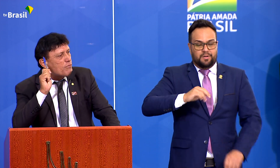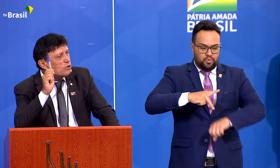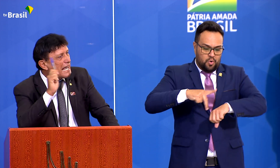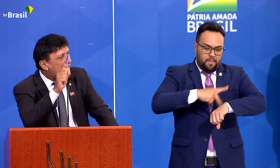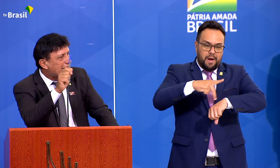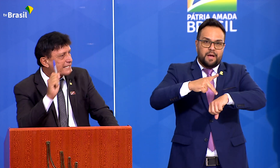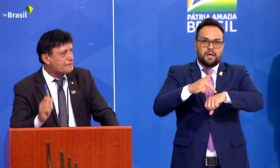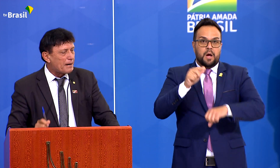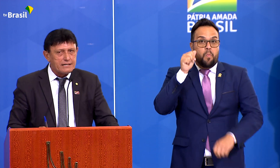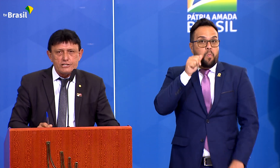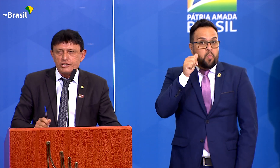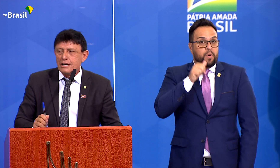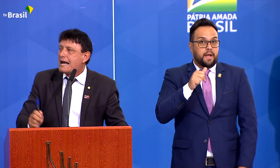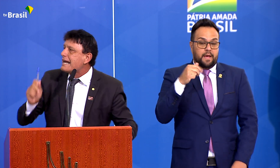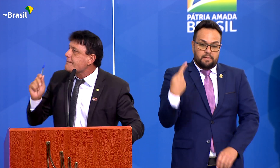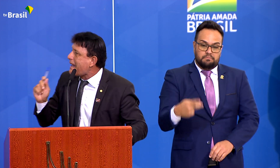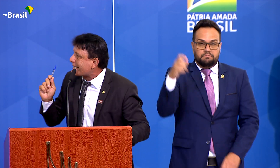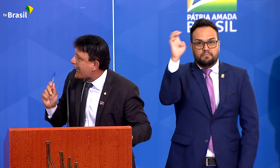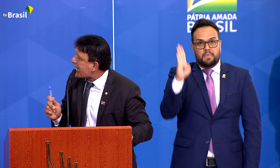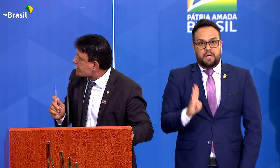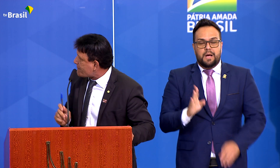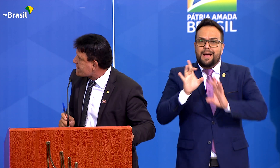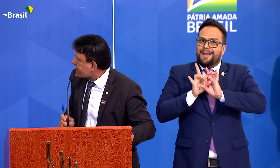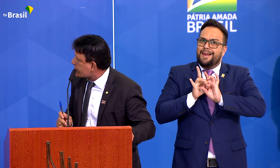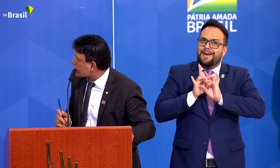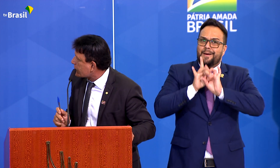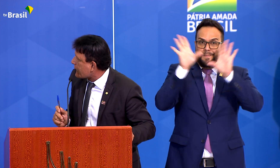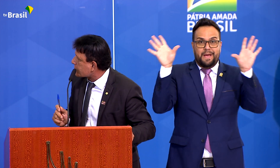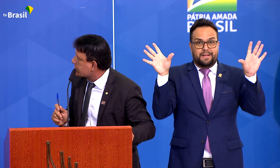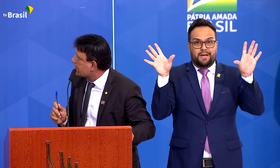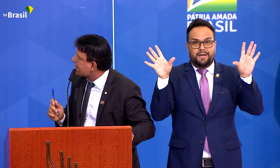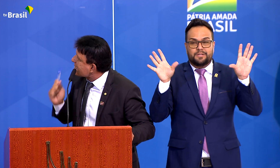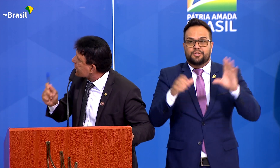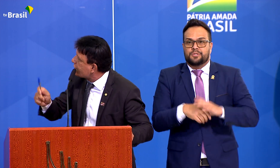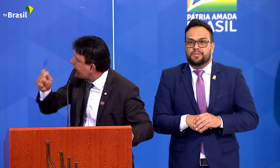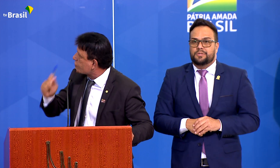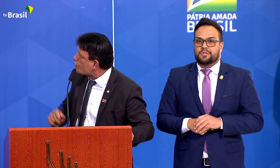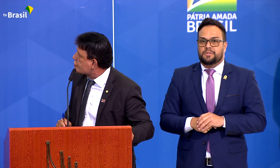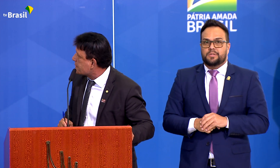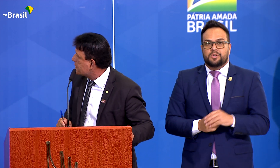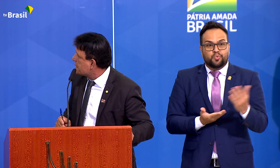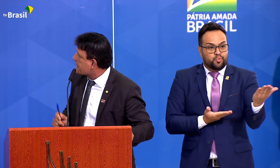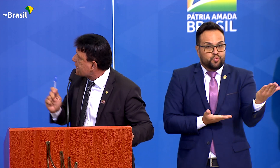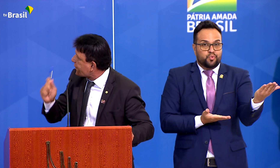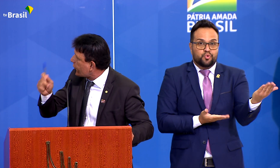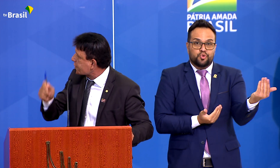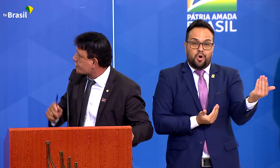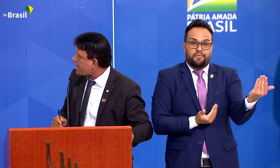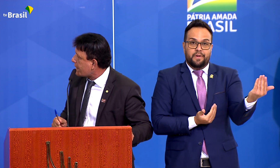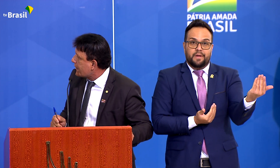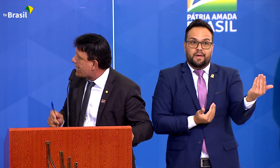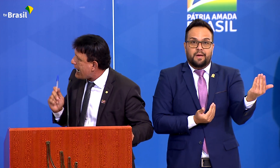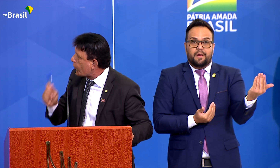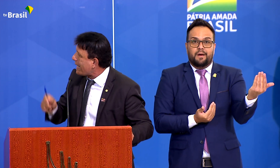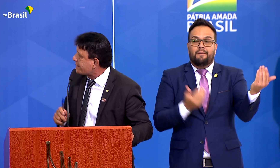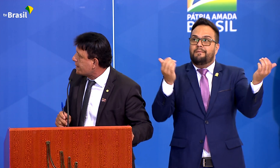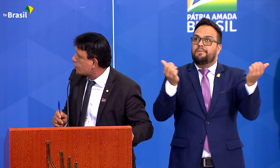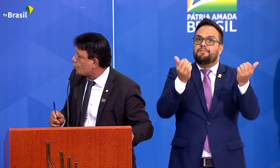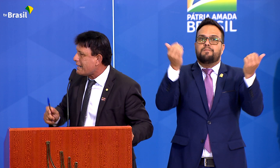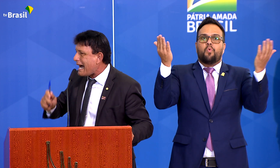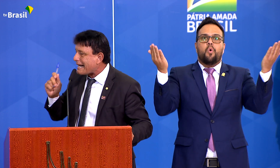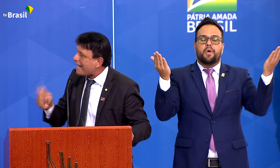liberdade de cada mulher desse país a liberdade Presidente bolsonaro essa juventude que lá fora está